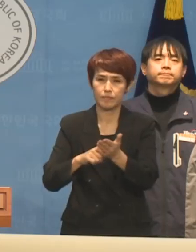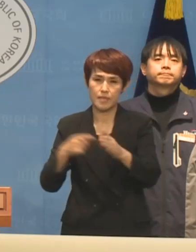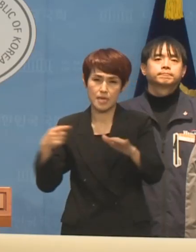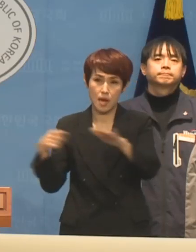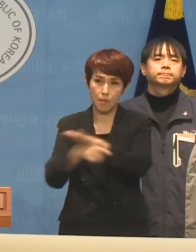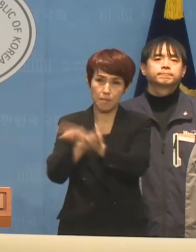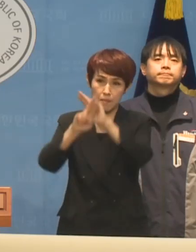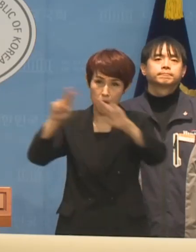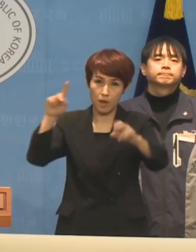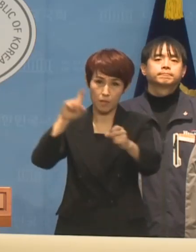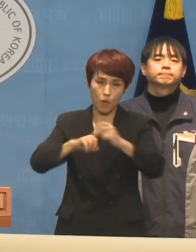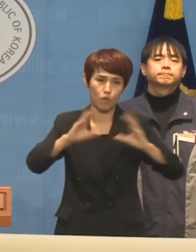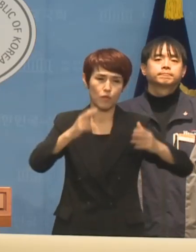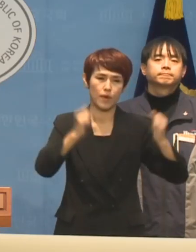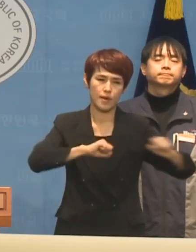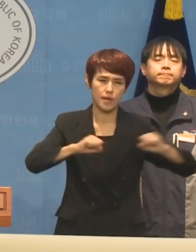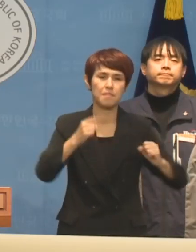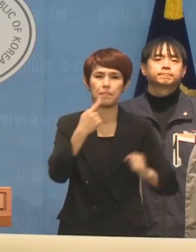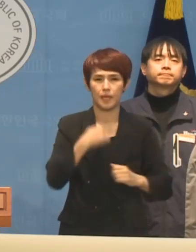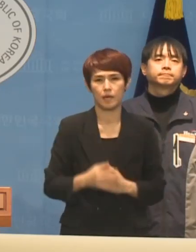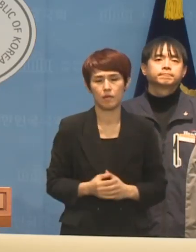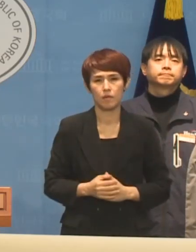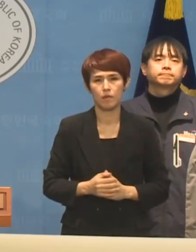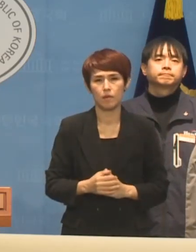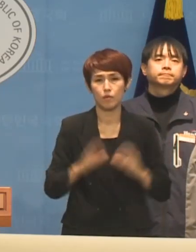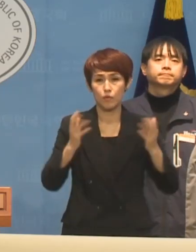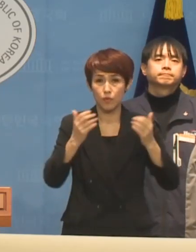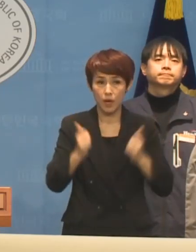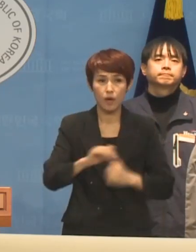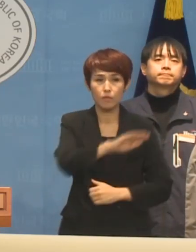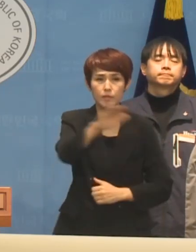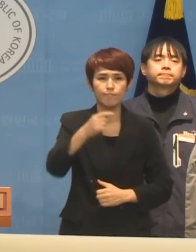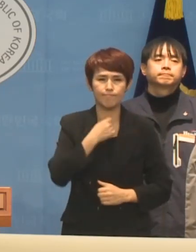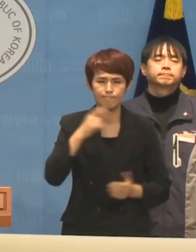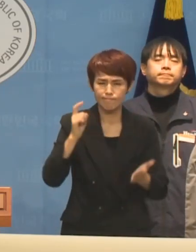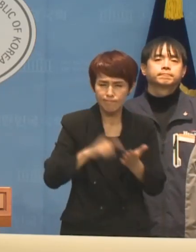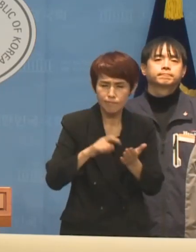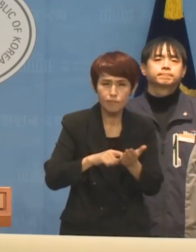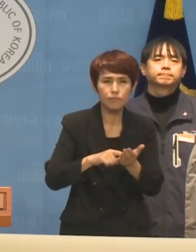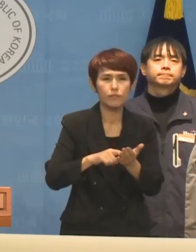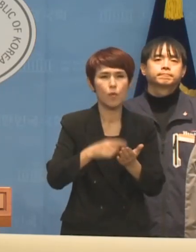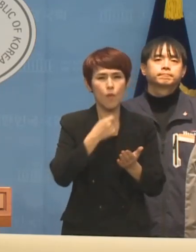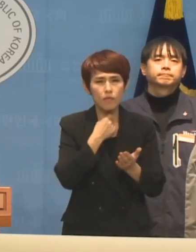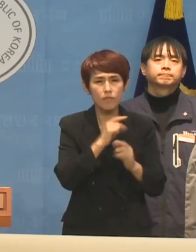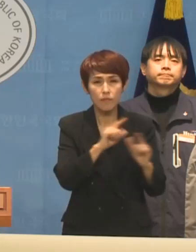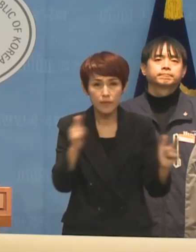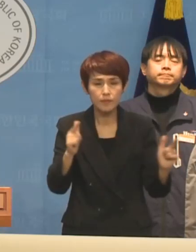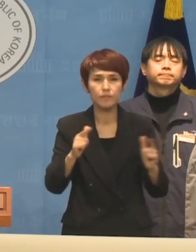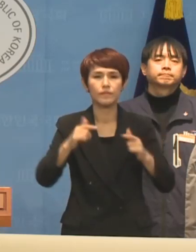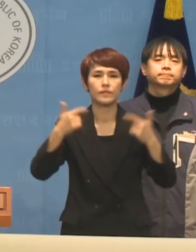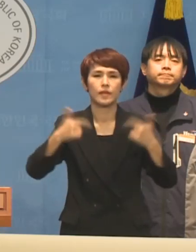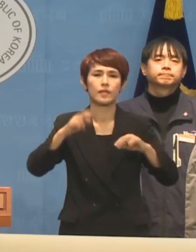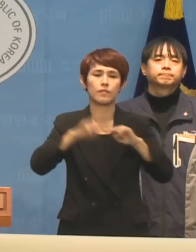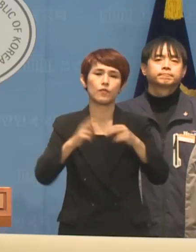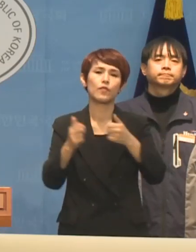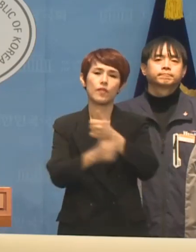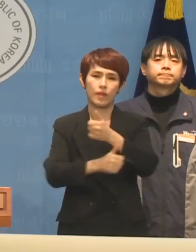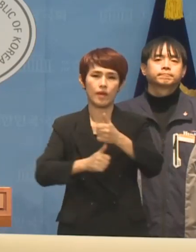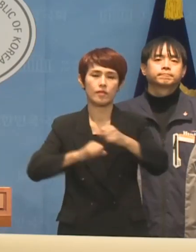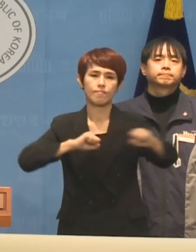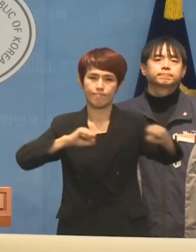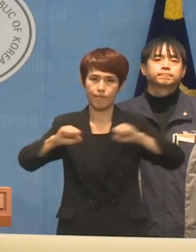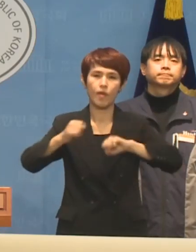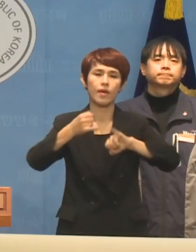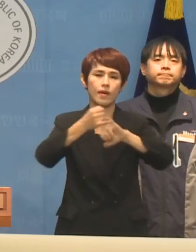했고요. 그리고 국회가 앞으로도 우리 국민들의 가장 시급한 과제들에 대해서는 상임위를 중심으로 해서 활동을 하겠다는 그런